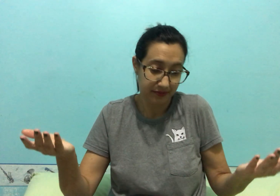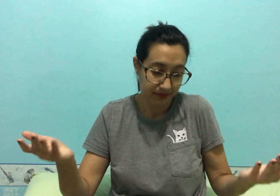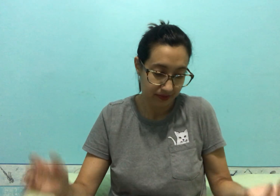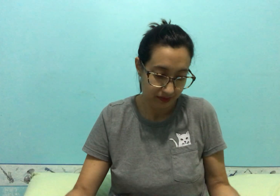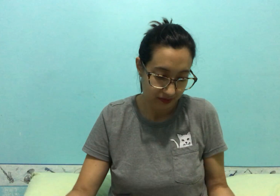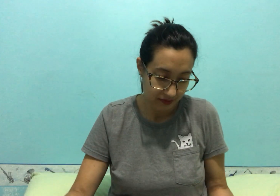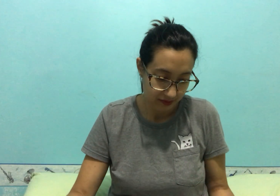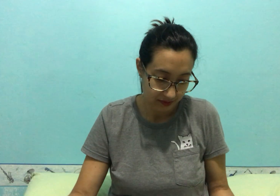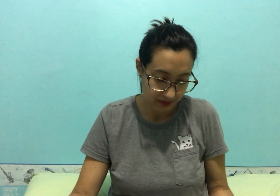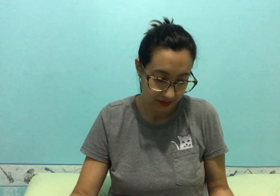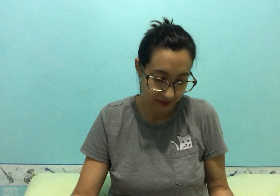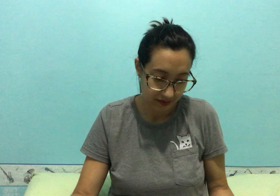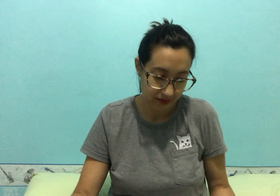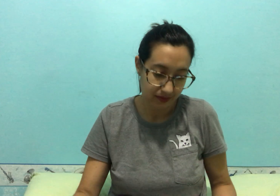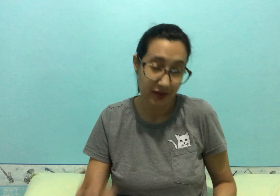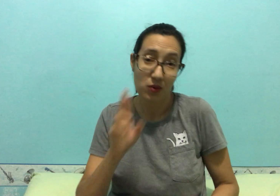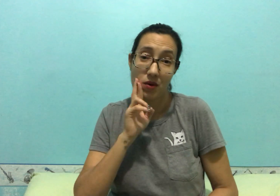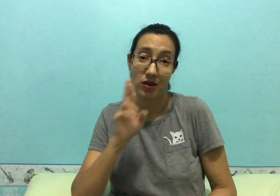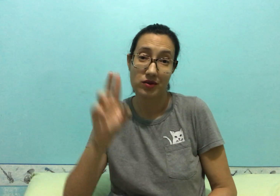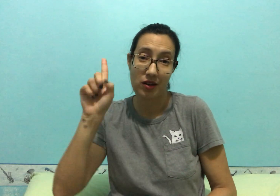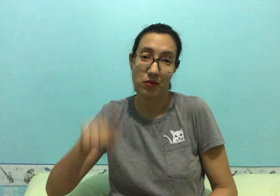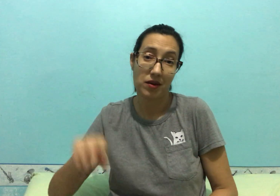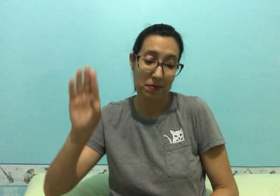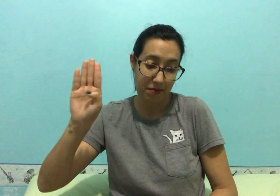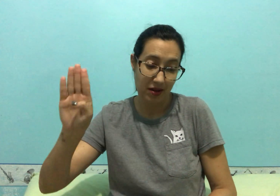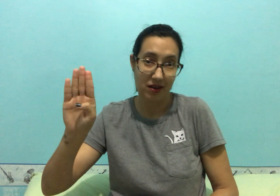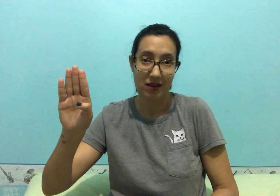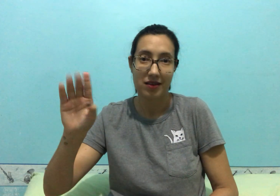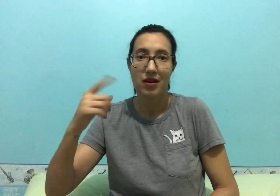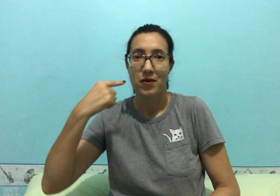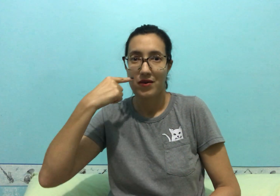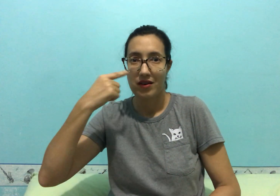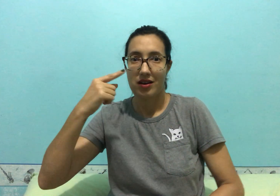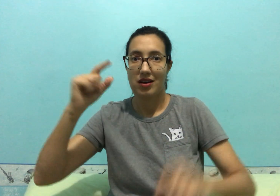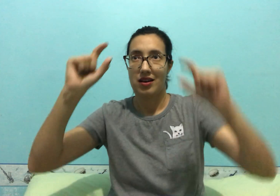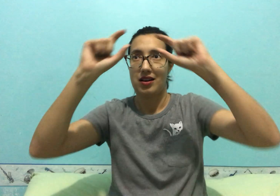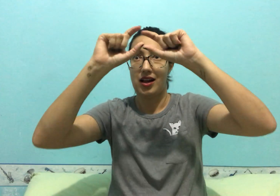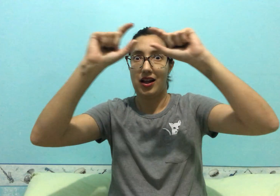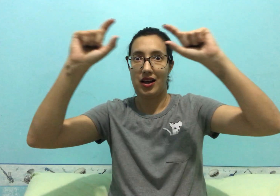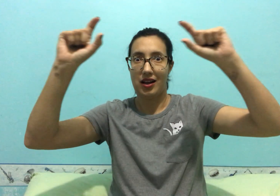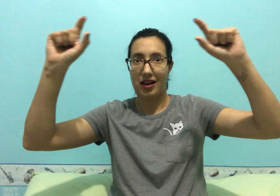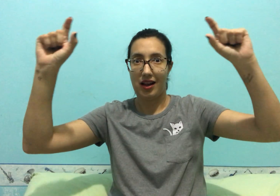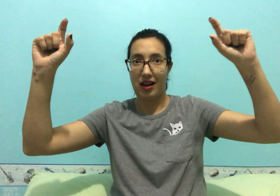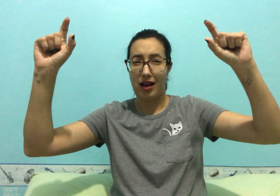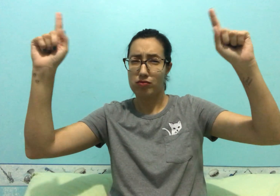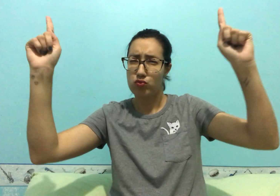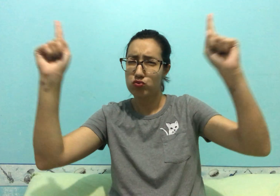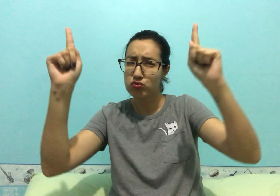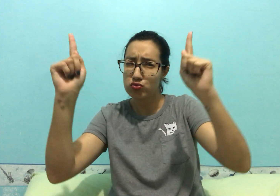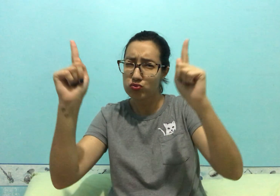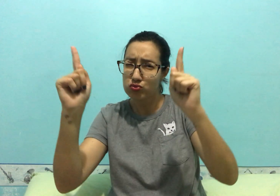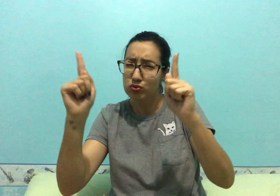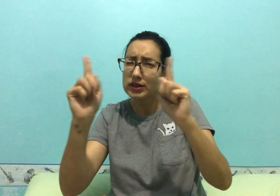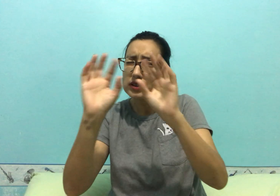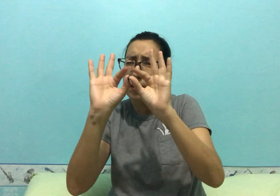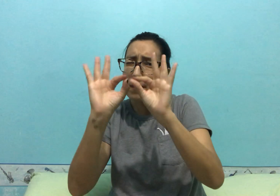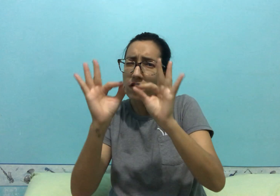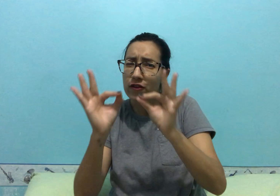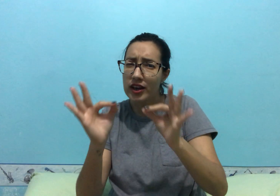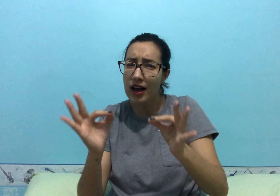saímos dessa equação maior para essa equaçãozinha aqui mais simples, que tem a mesma funcionalidade, são equivalentes. Vamos